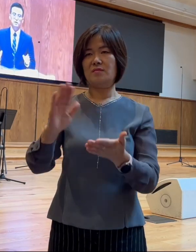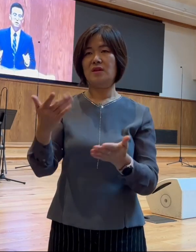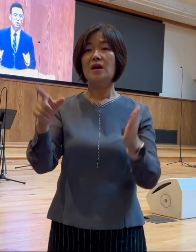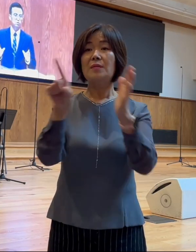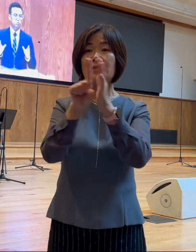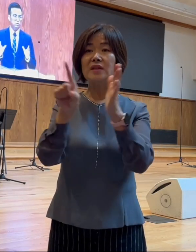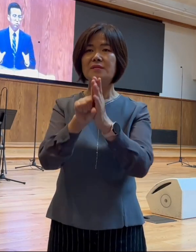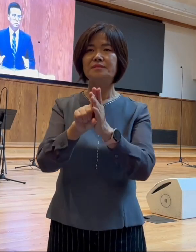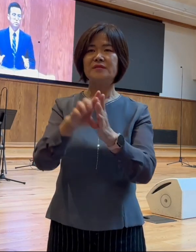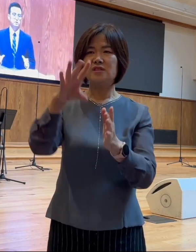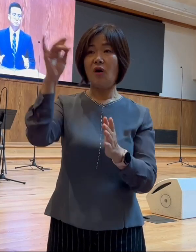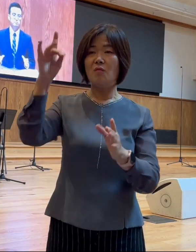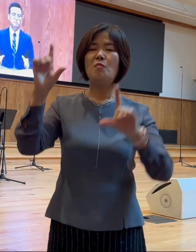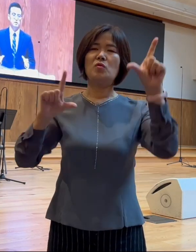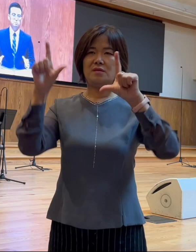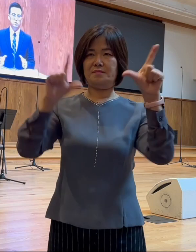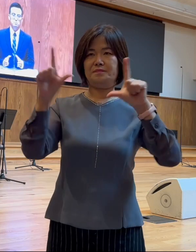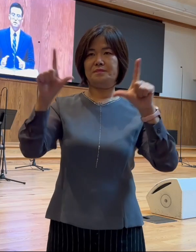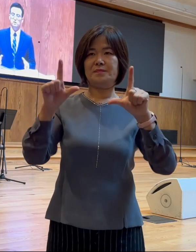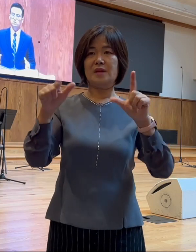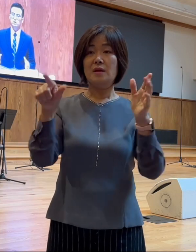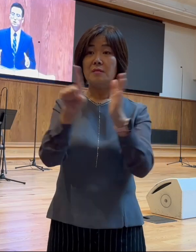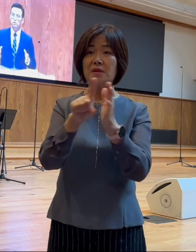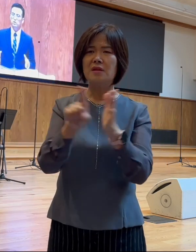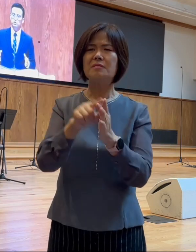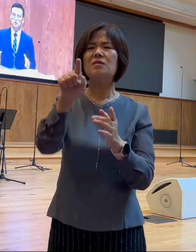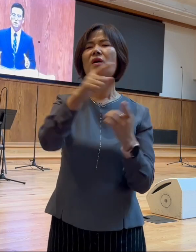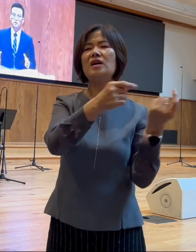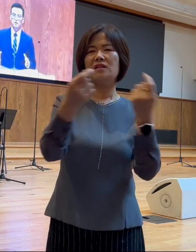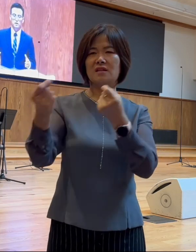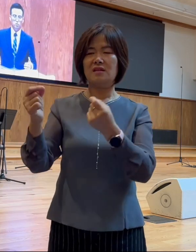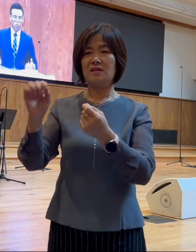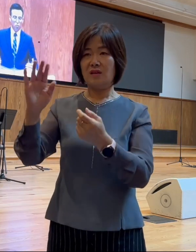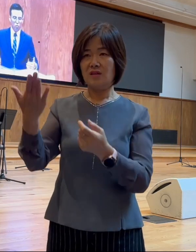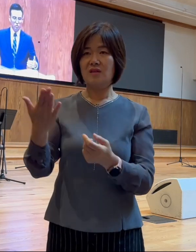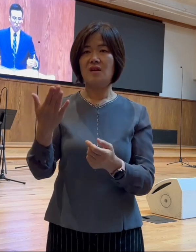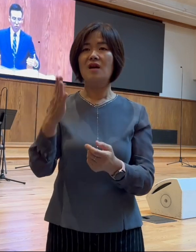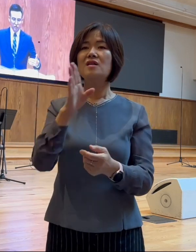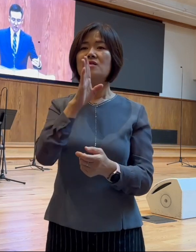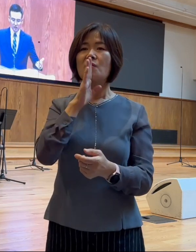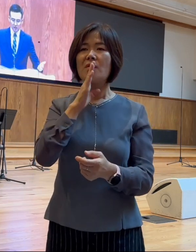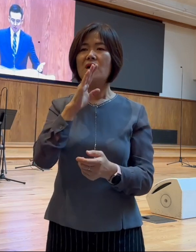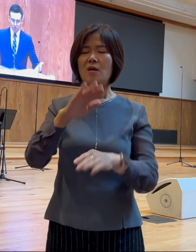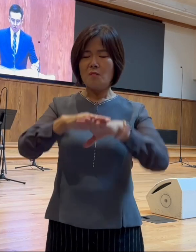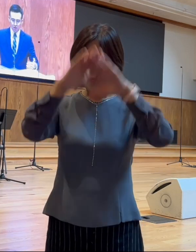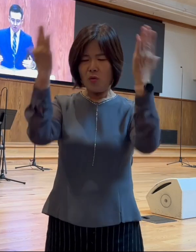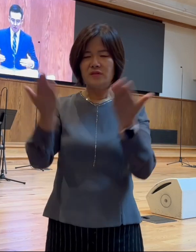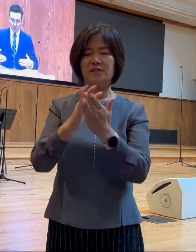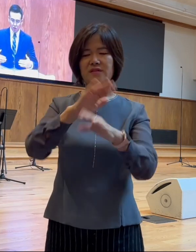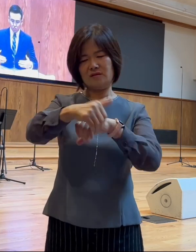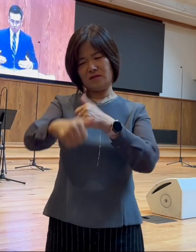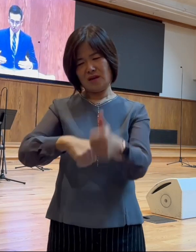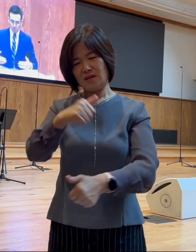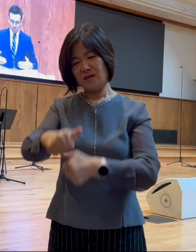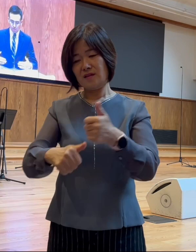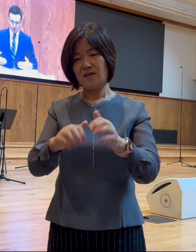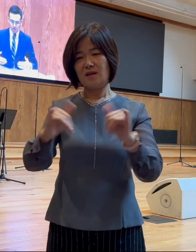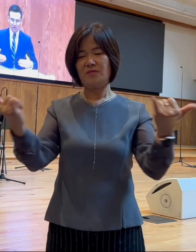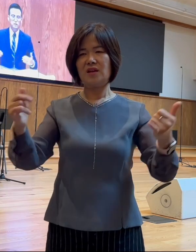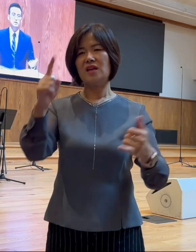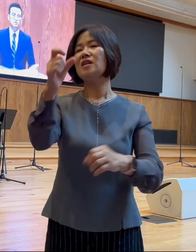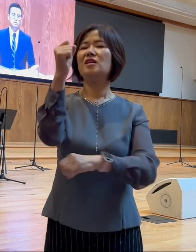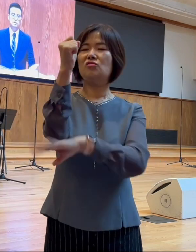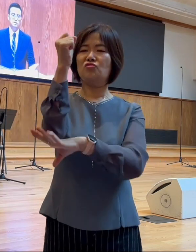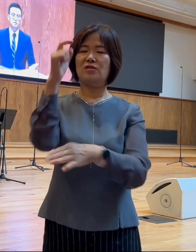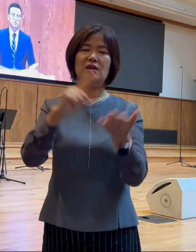믿음의 어떤 최초의 모습, 믿음이라는 것은 이런 것이다 라고 오고 오는 모든 세대 가운데 기준처럼